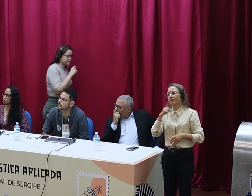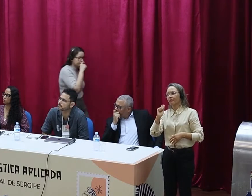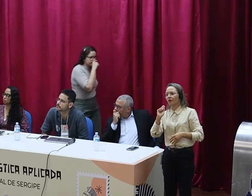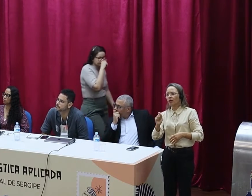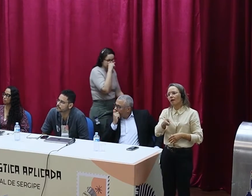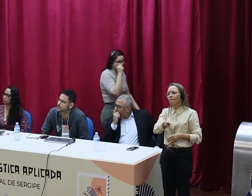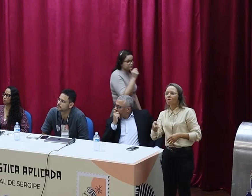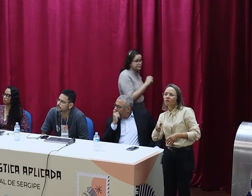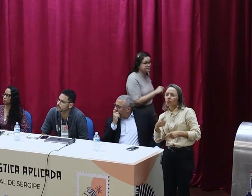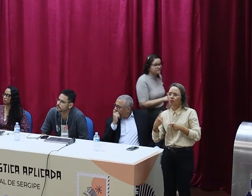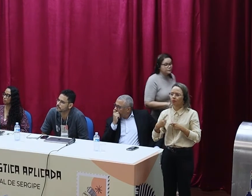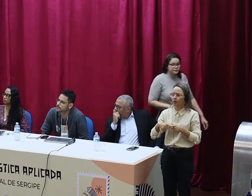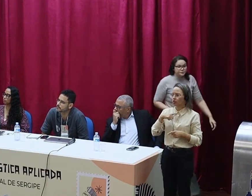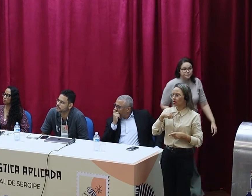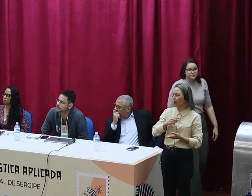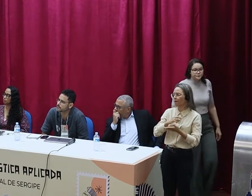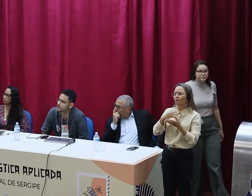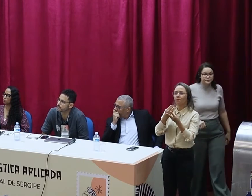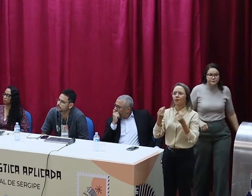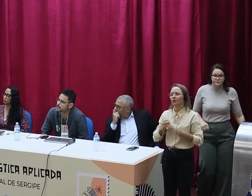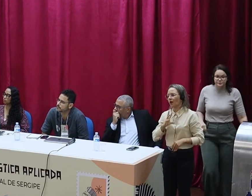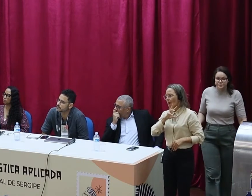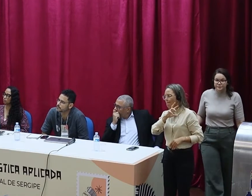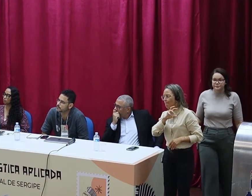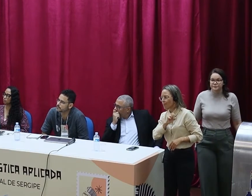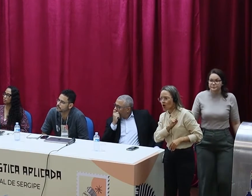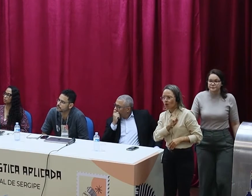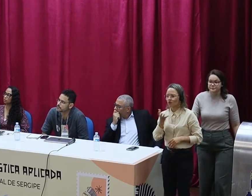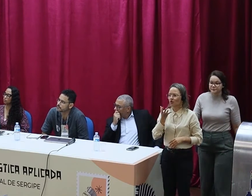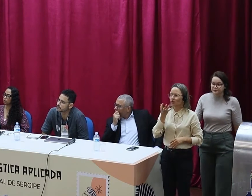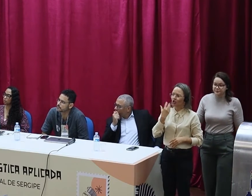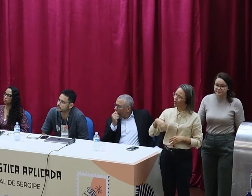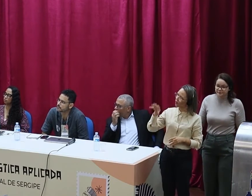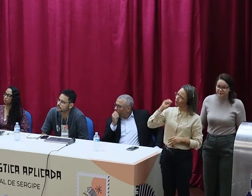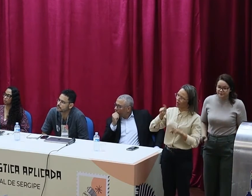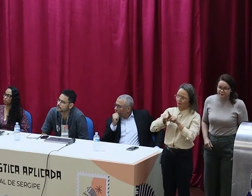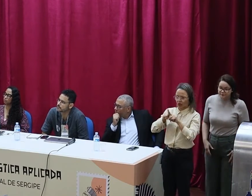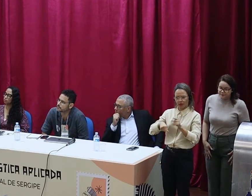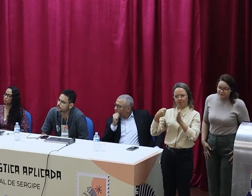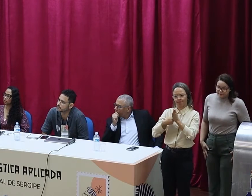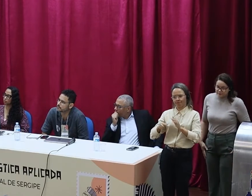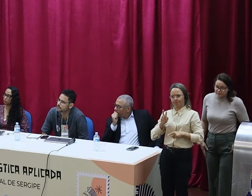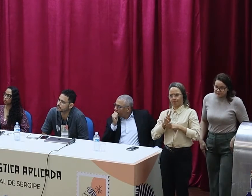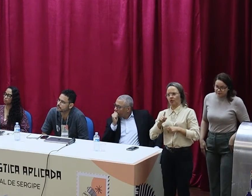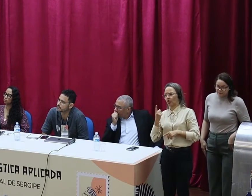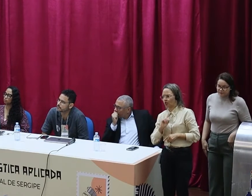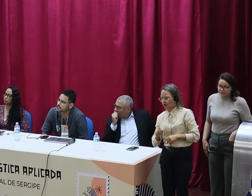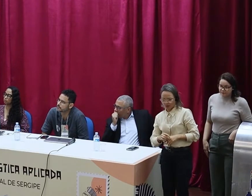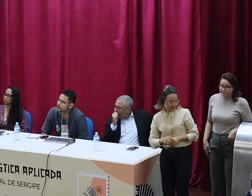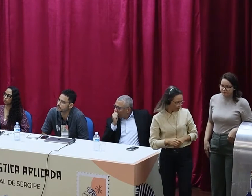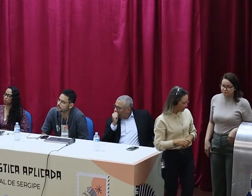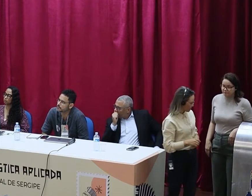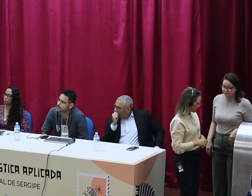guaraní. Nos queremos vivir en guaraní. Mas tuvimos una represión muy fuerte. La represión